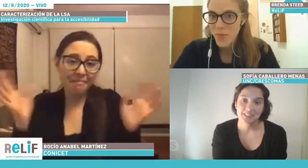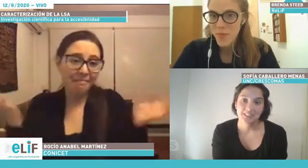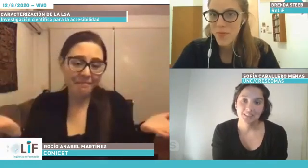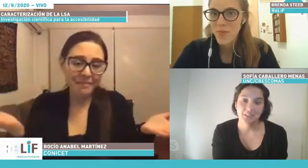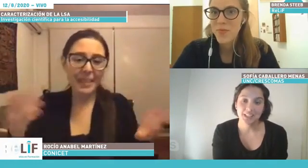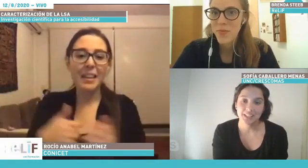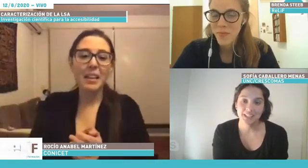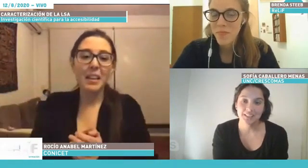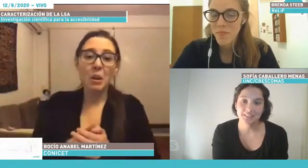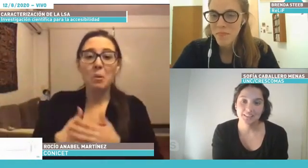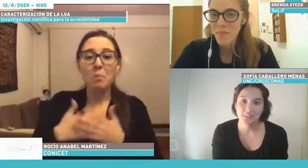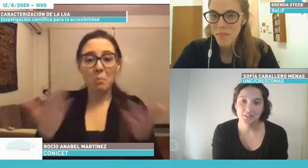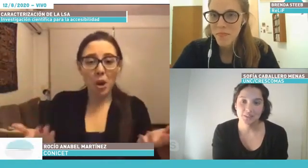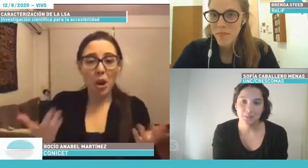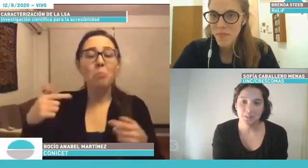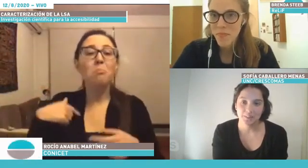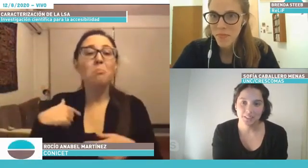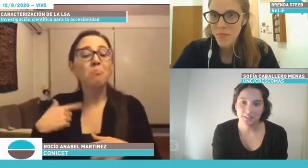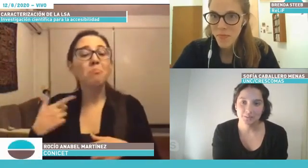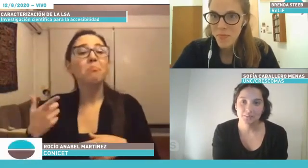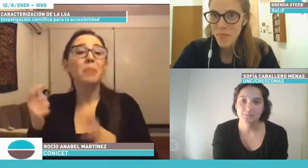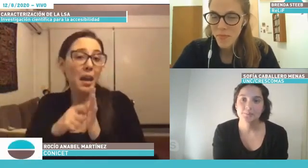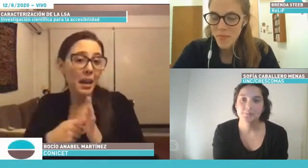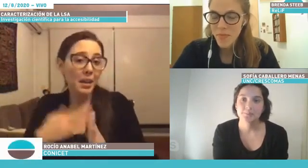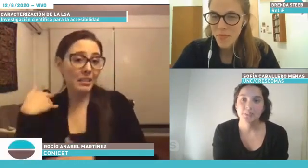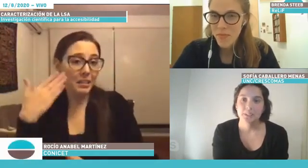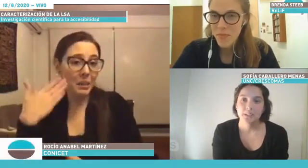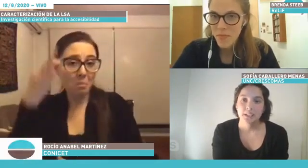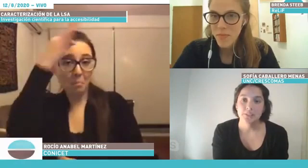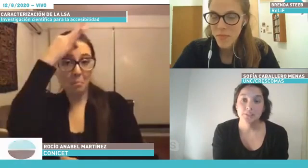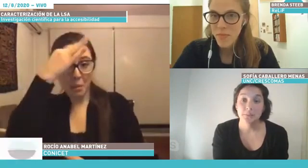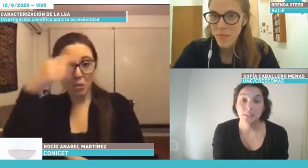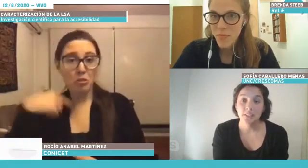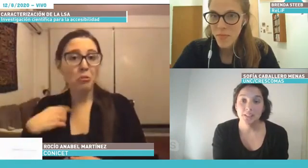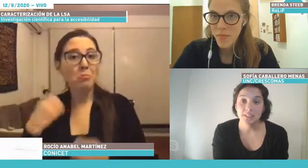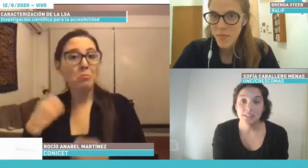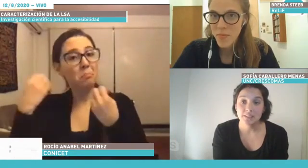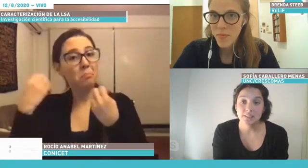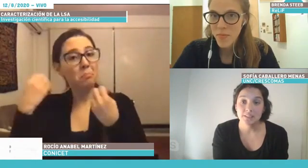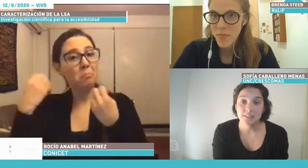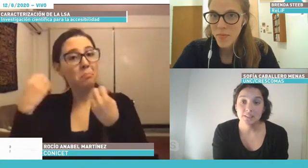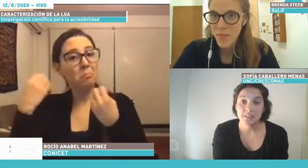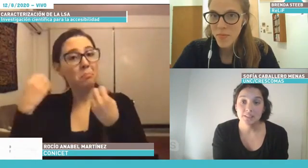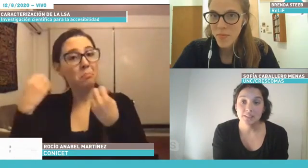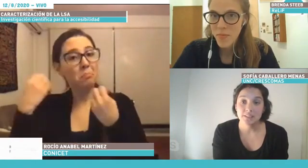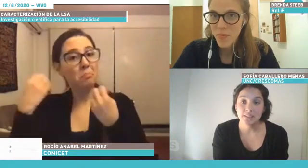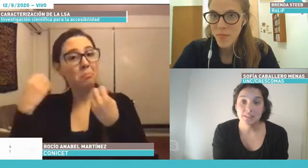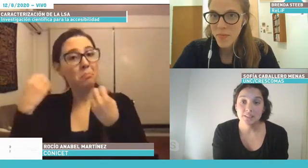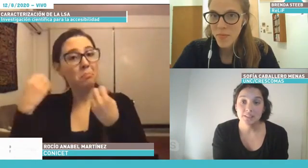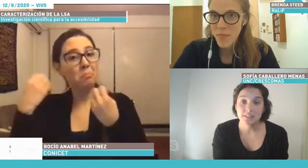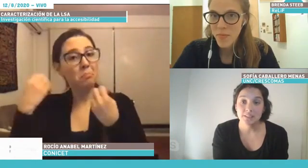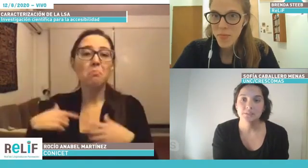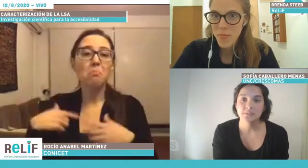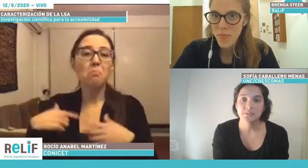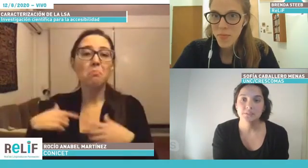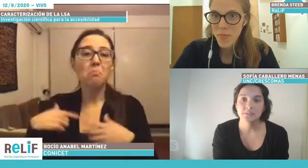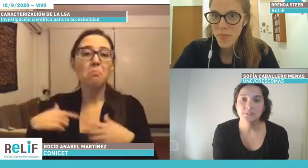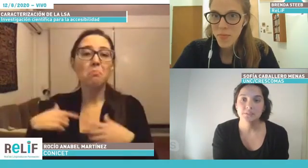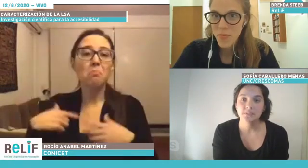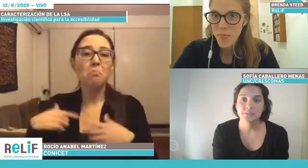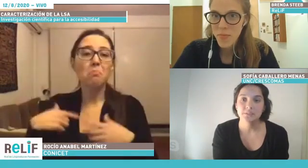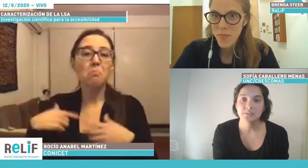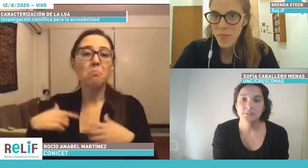ver. No tenía ningún tipo de contacto. Entonces me inscribí en este seminario de masones, empezó,